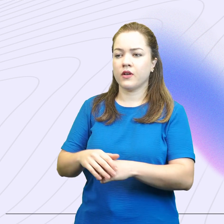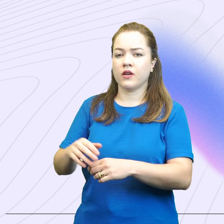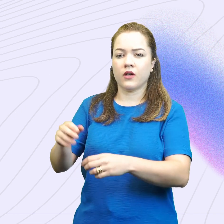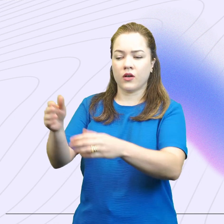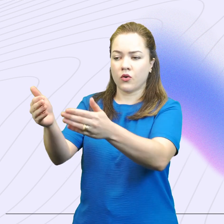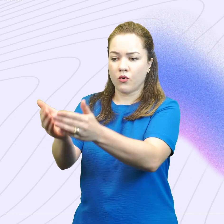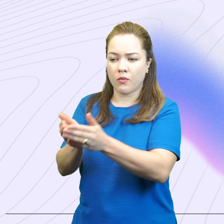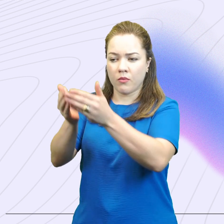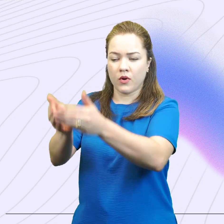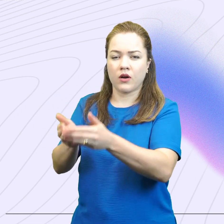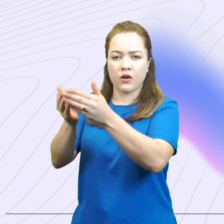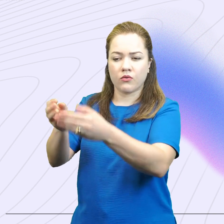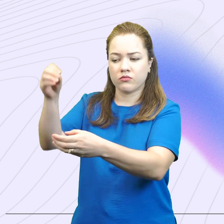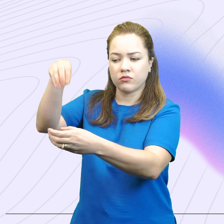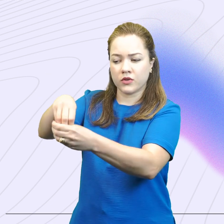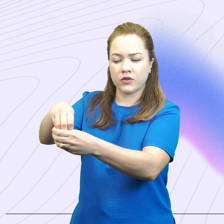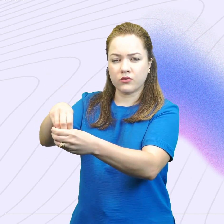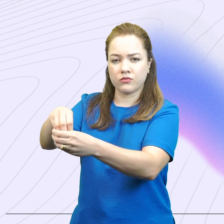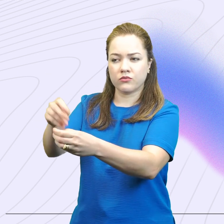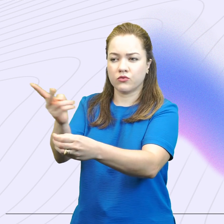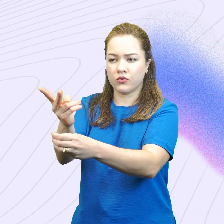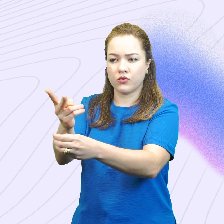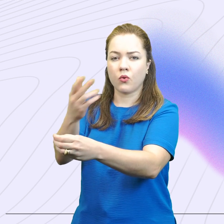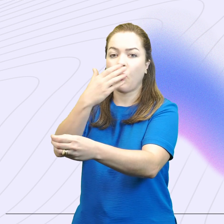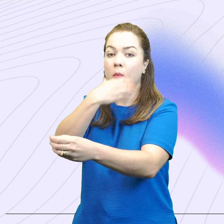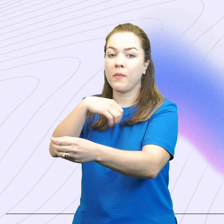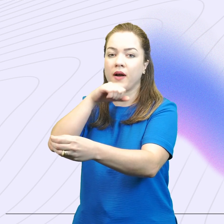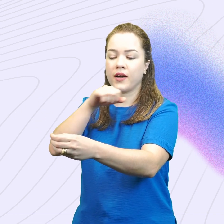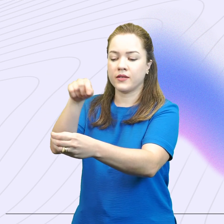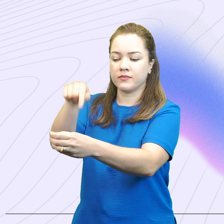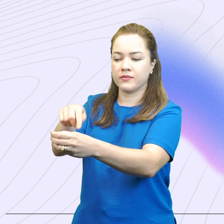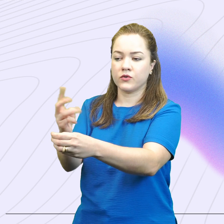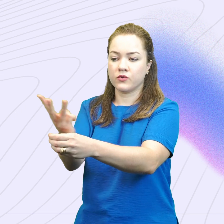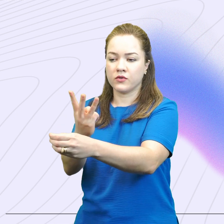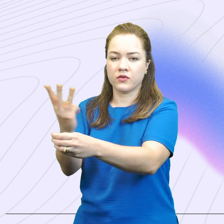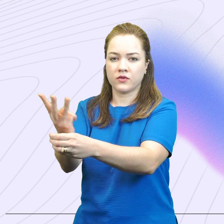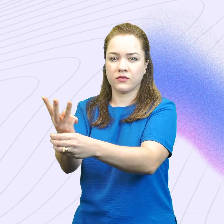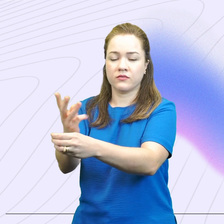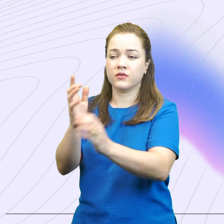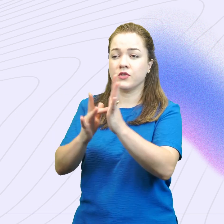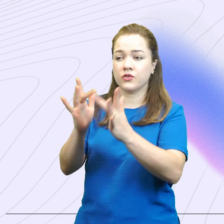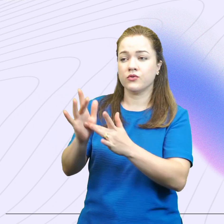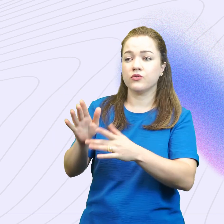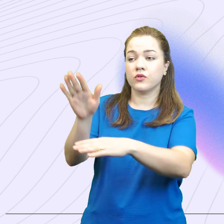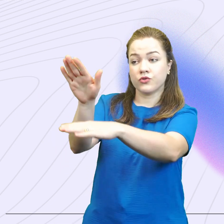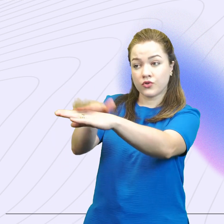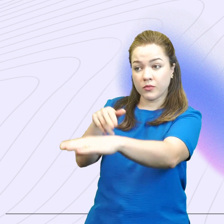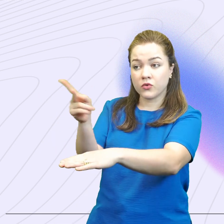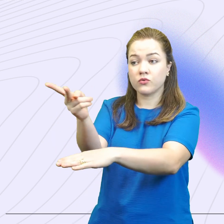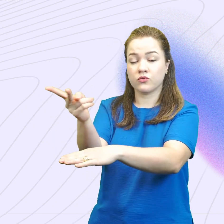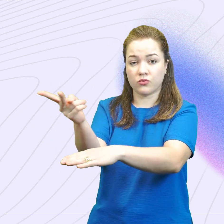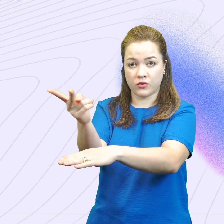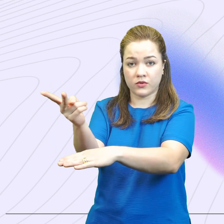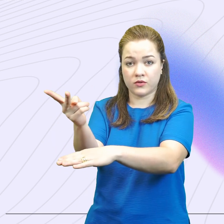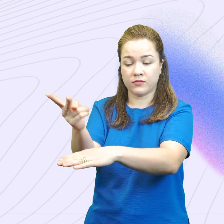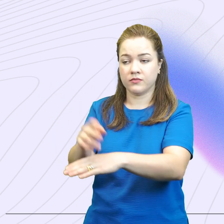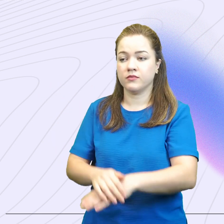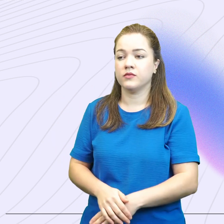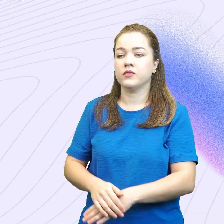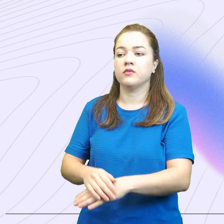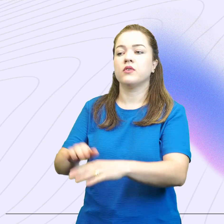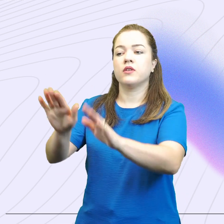Eles estavam no barco em companhia de seu pai, consertando as redes, e Jesus os chamou. Então eles, no mesmo